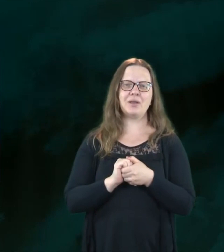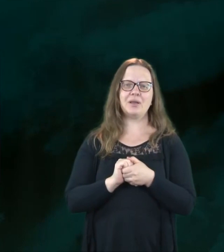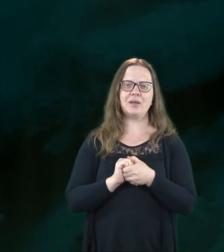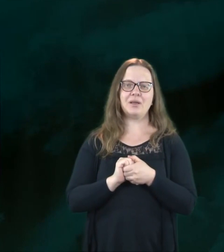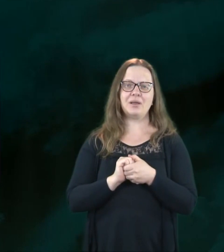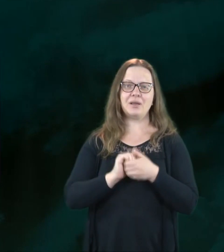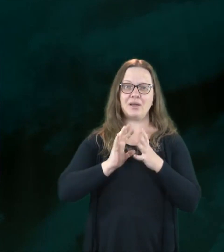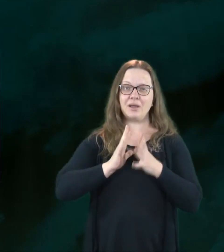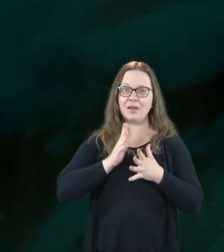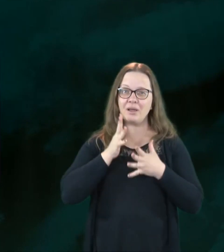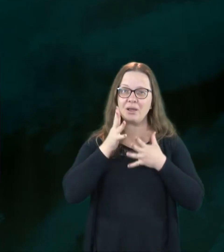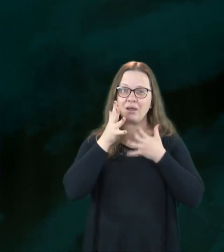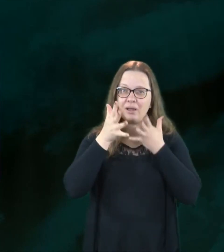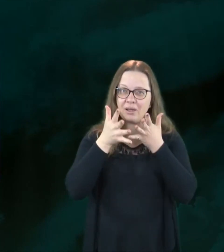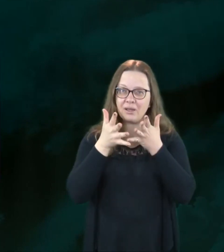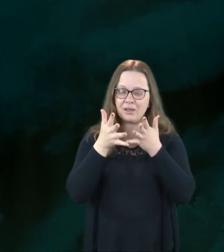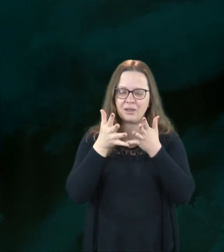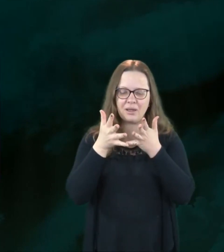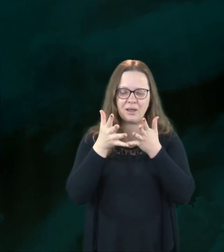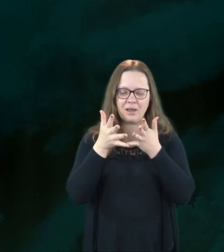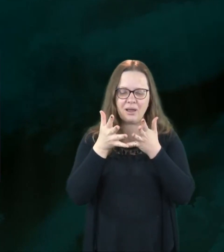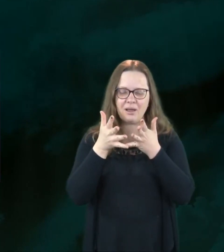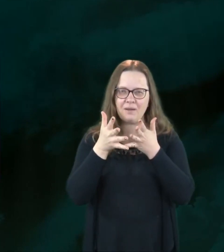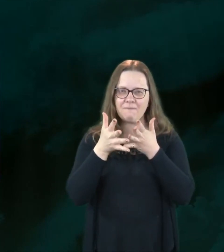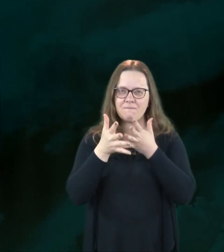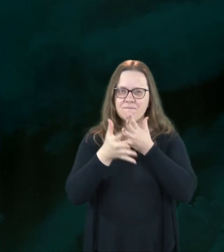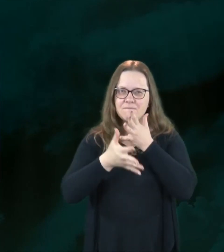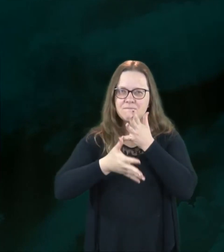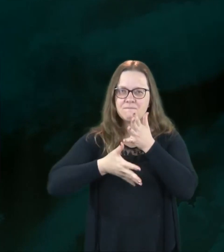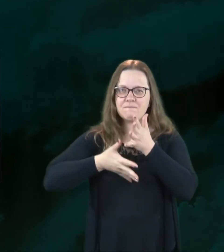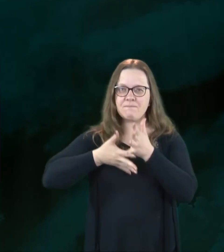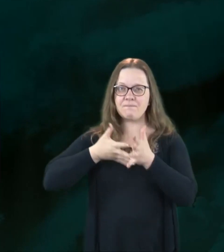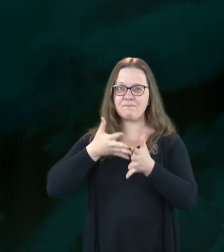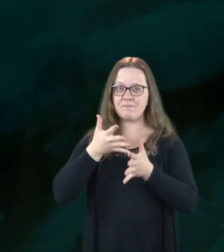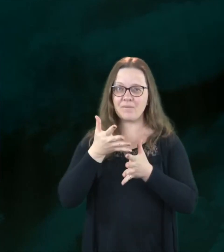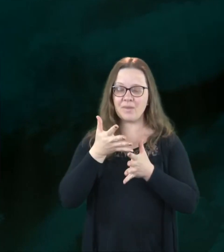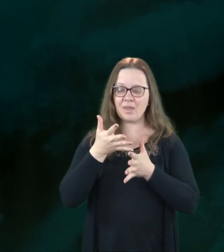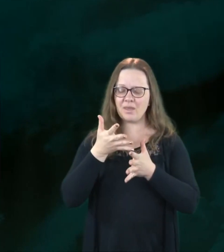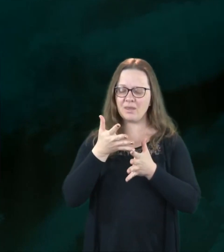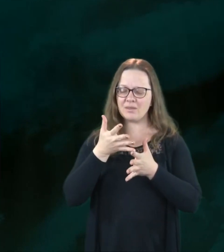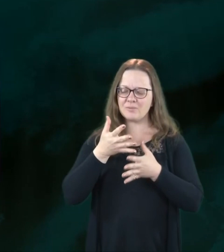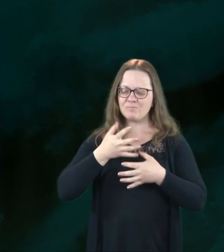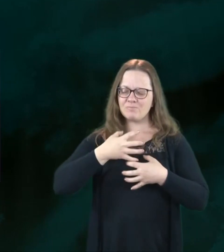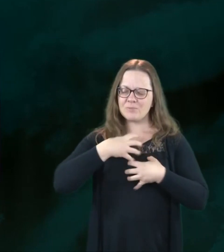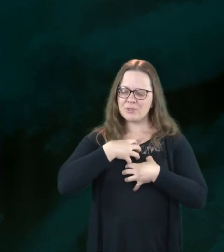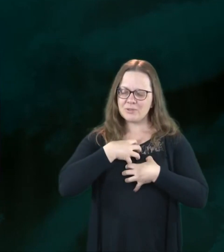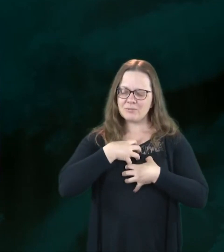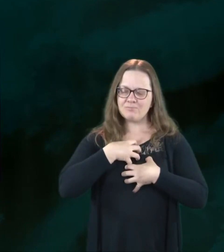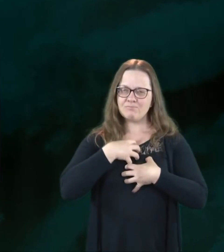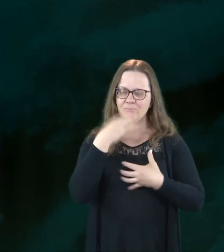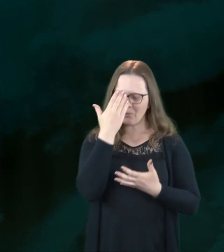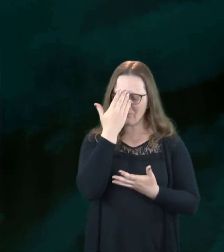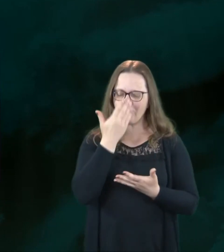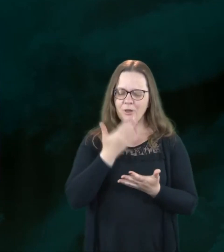confessares Jesus como Senhor, quer dizer, você confessa com a boca, audivelmente, para todo mundo ouvir, para os